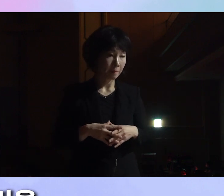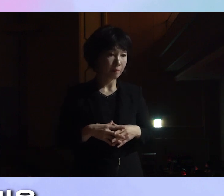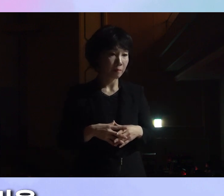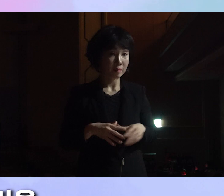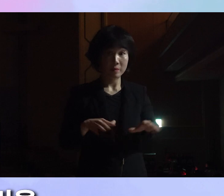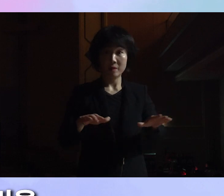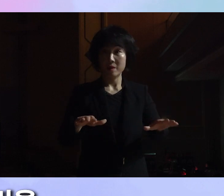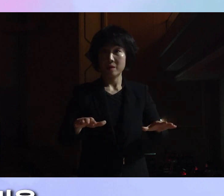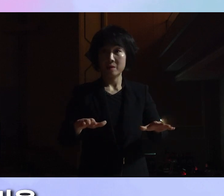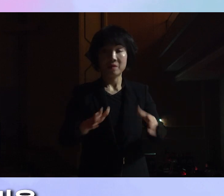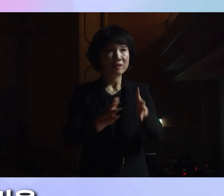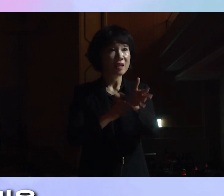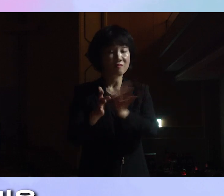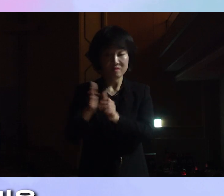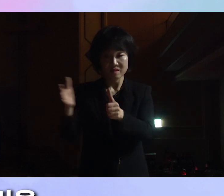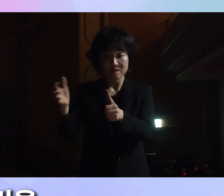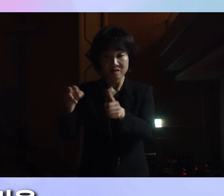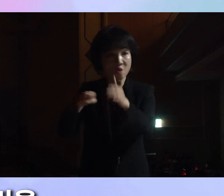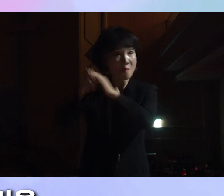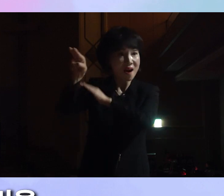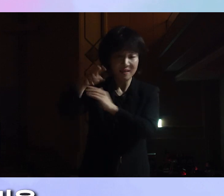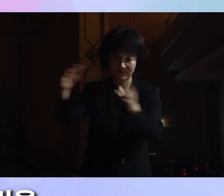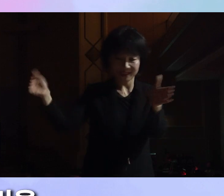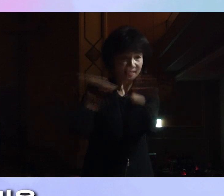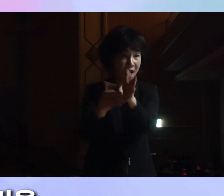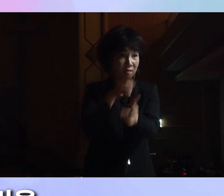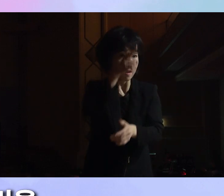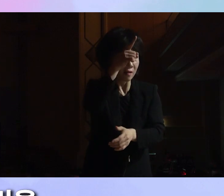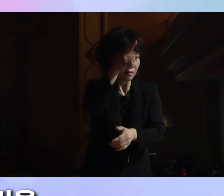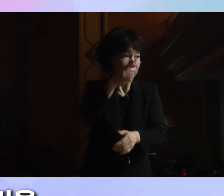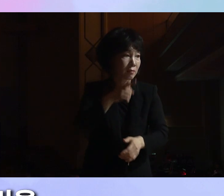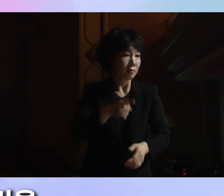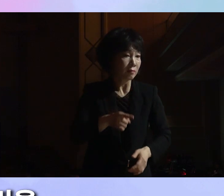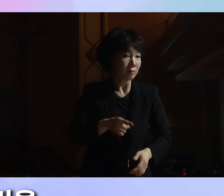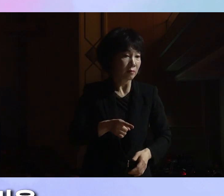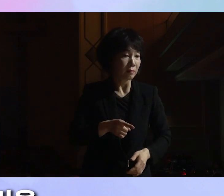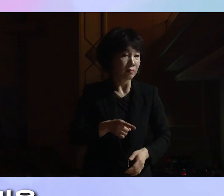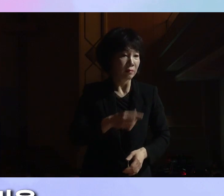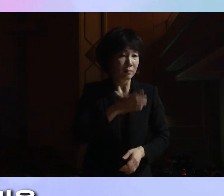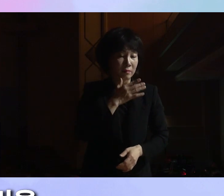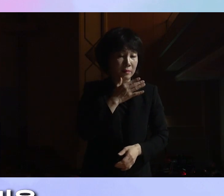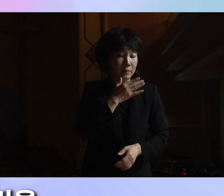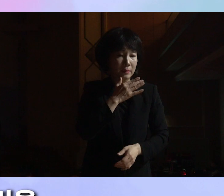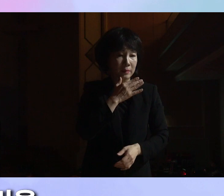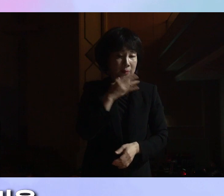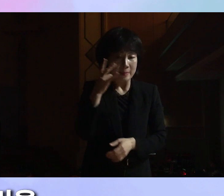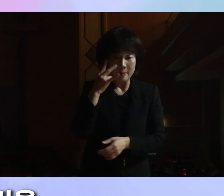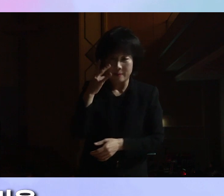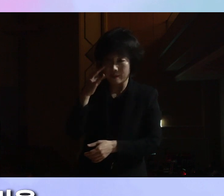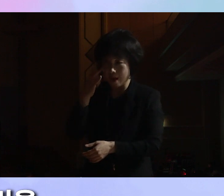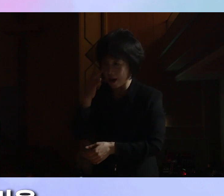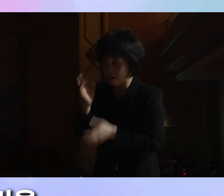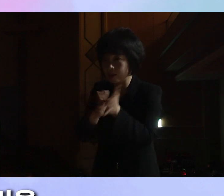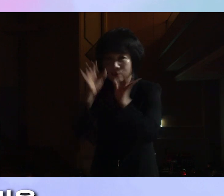이번에 놓치면 끝이야. 넌 저기 찾아봐. 예. 목소리 낮추고. 예.